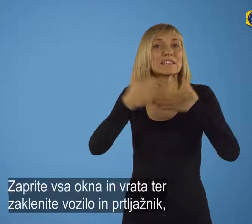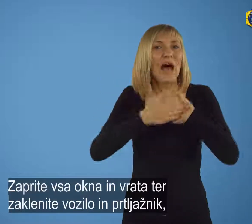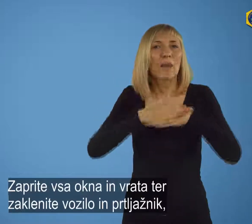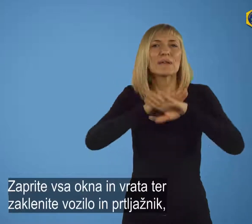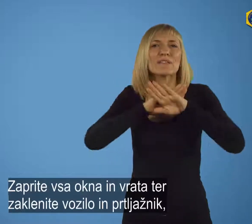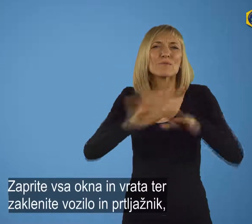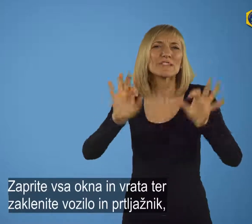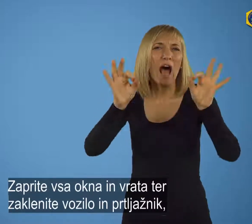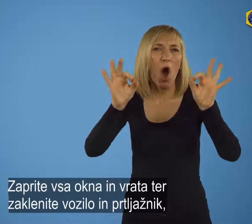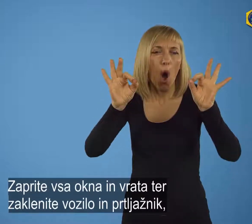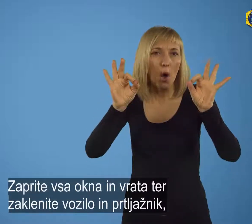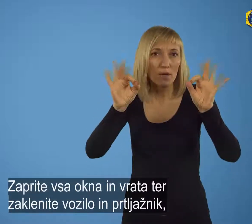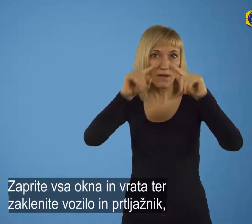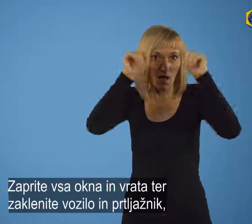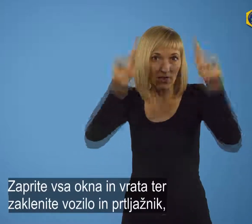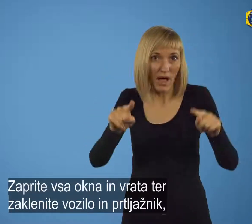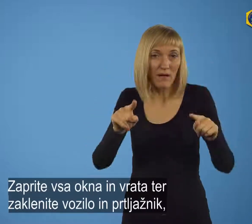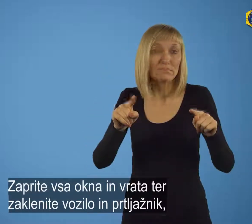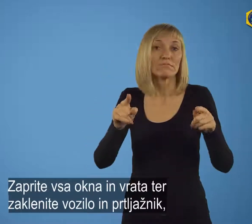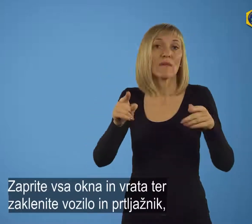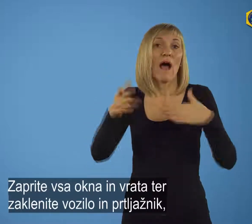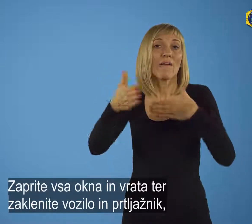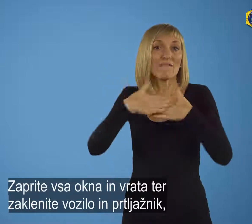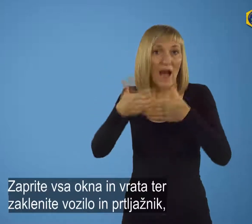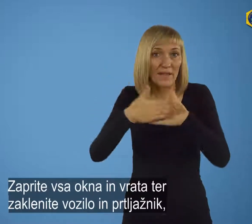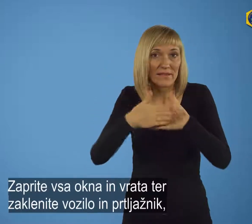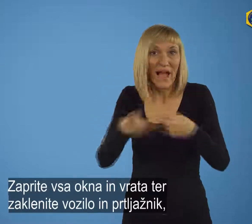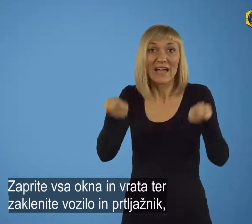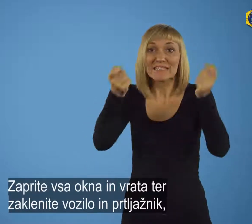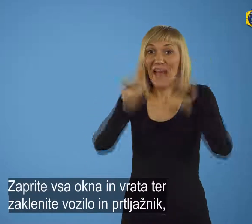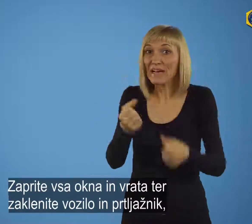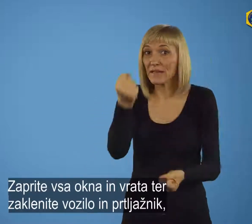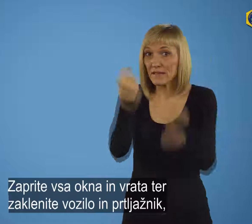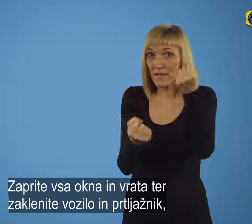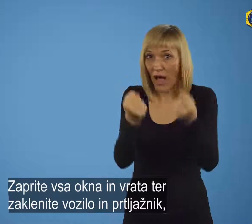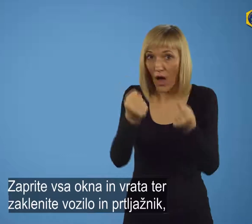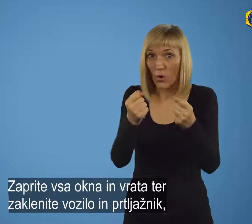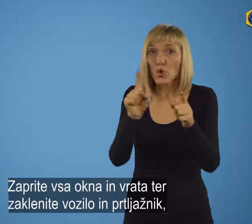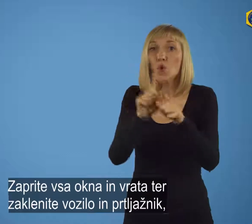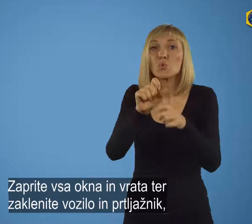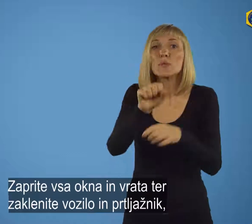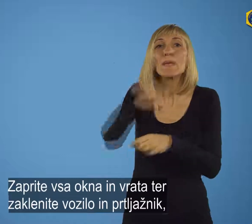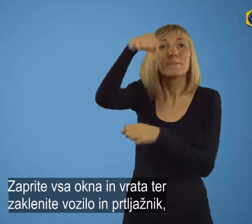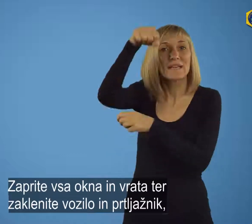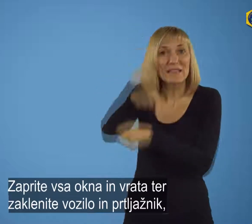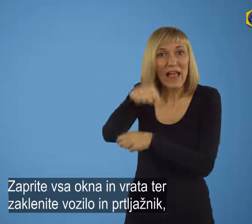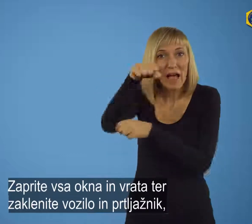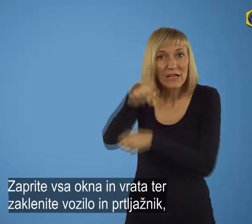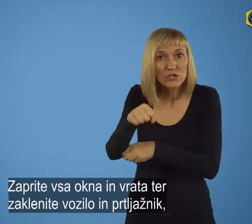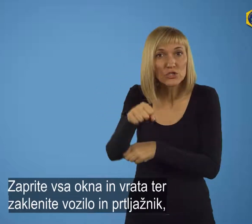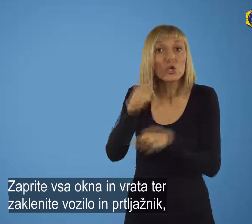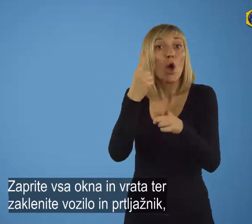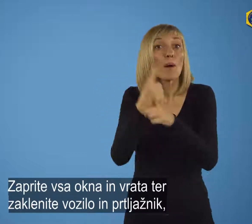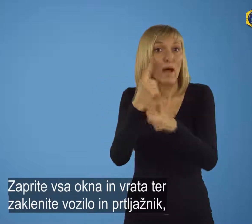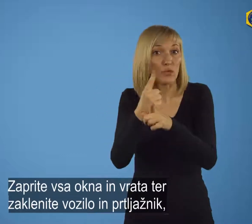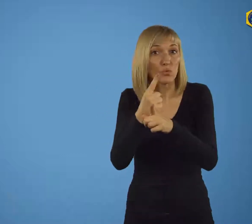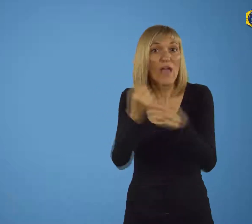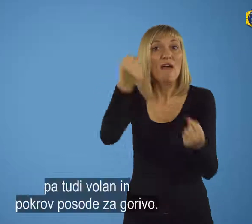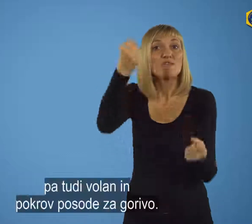Zaprite vsa okna in vrata ter zaklenite vozilo in prtljažnik, pa tudi volan in pokrov posode za gorivo.